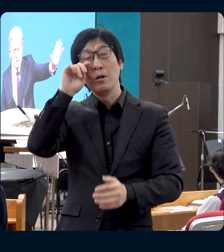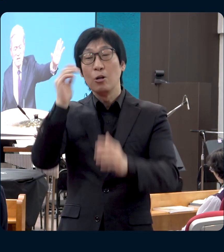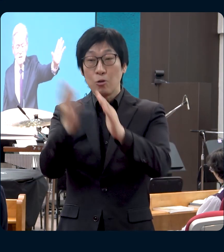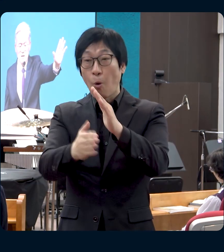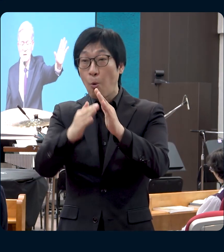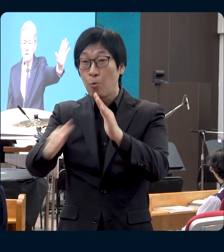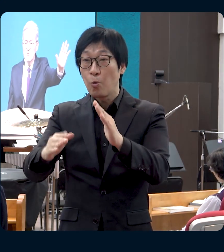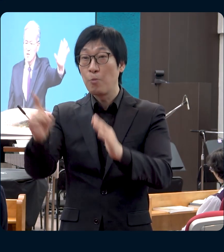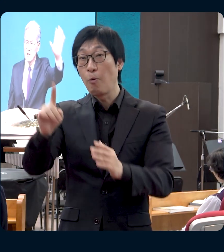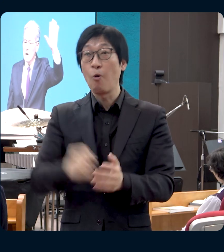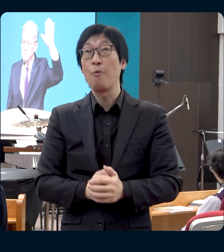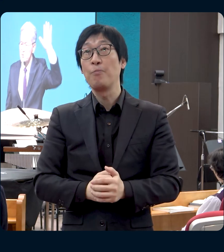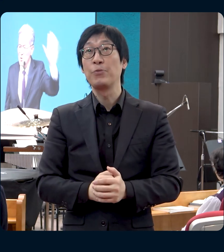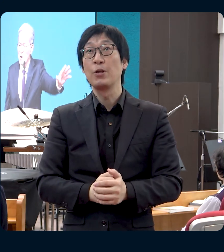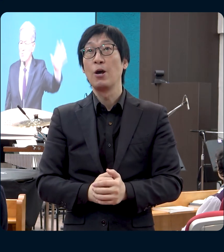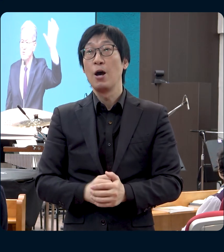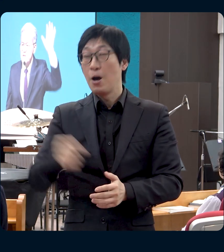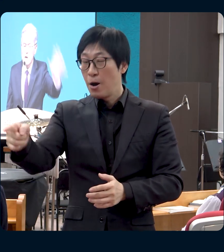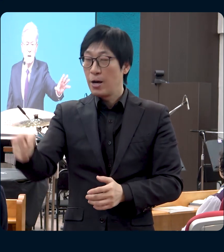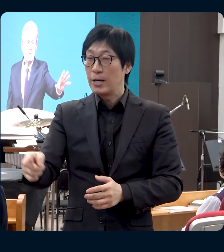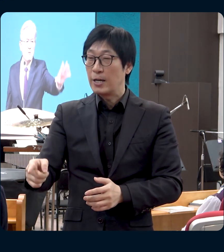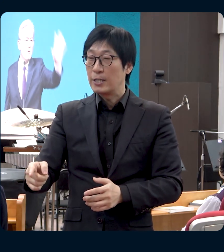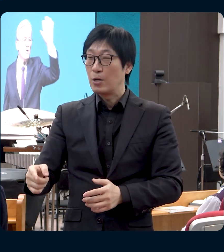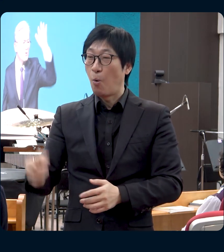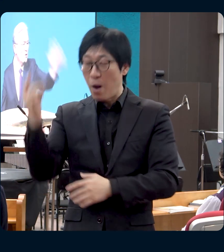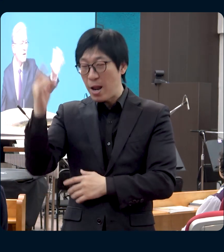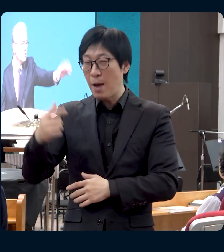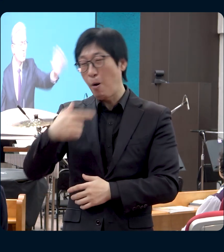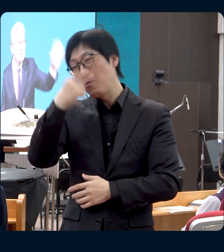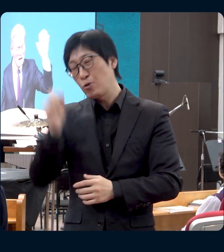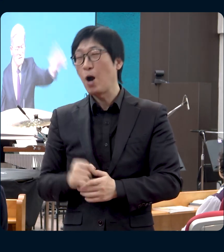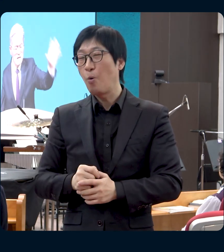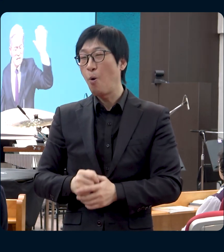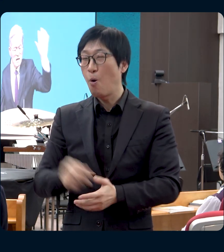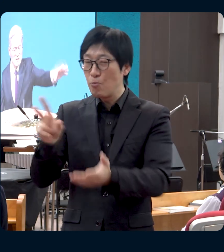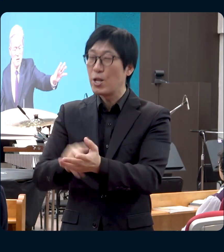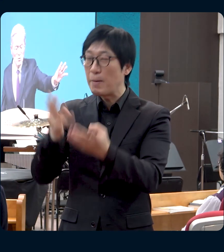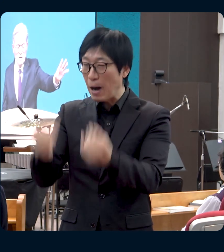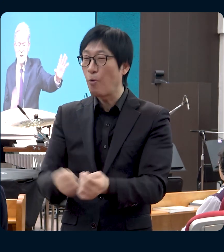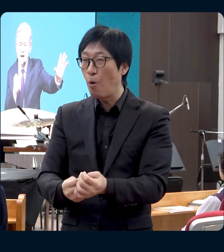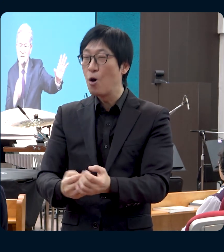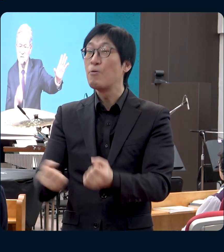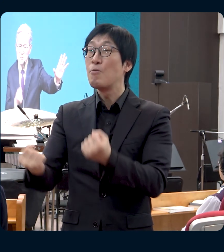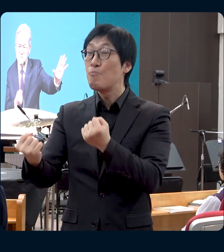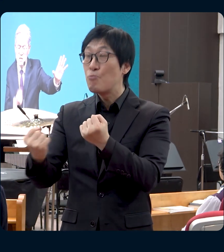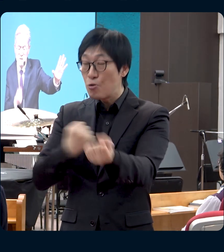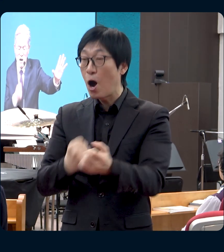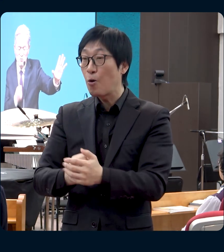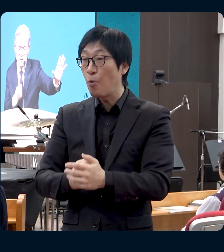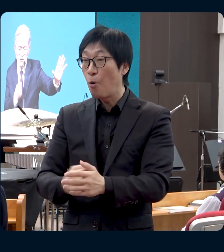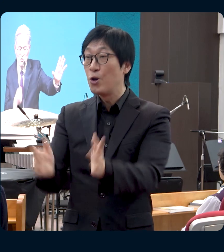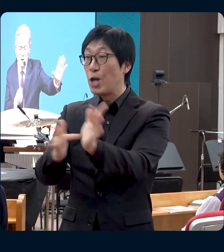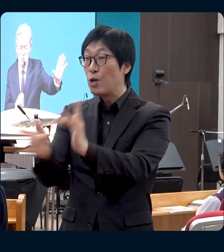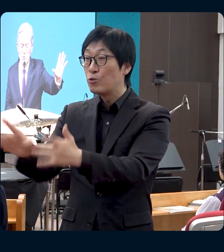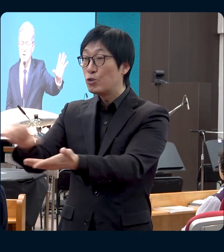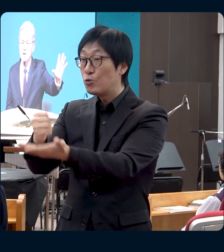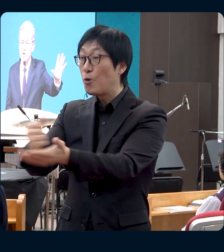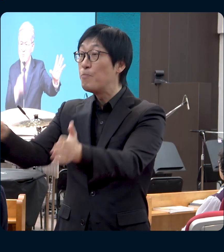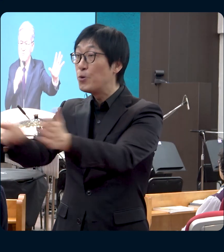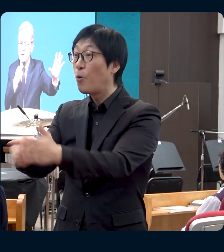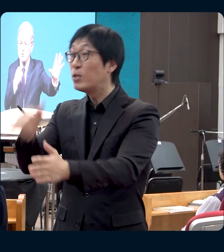이유 없이, 뭐 그가 부족하고 문제가 많고 뭐 여러 가지 좀 다른 게 있다 할지라도 같은 믿음을 갖고 있다는